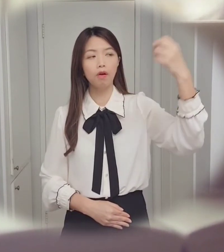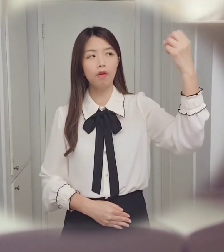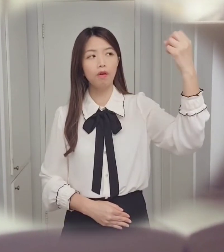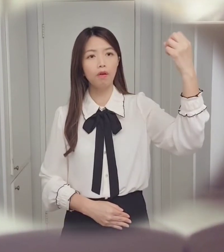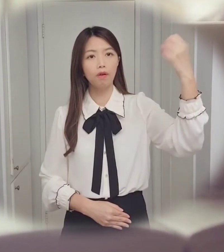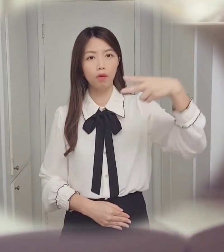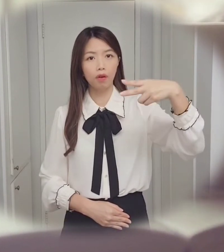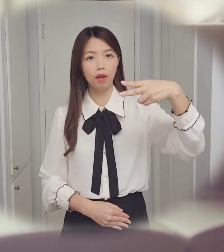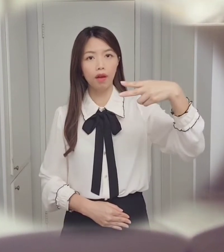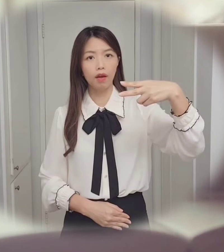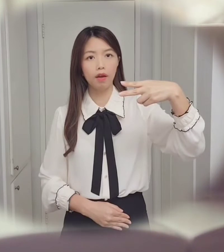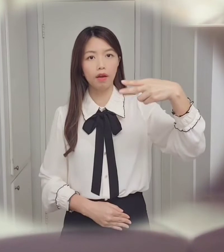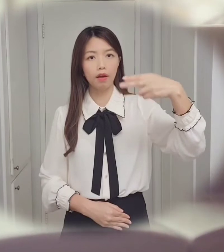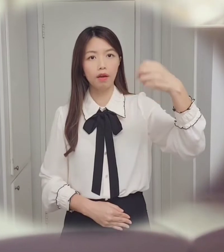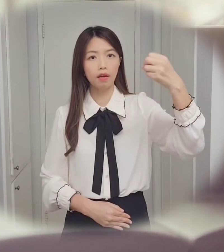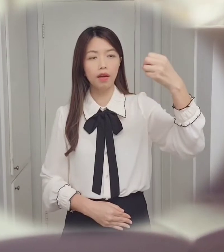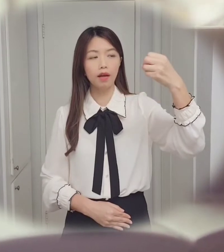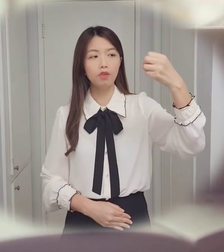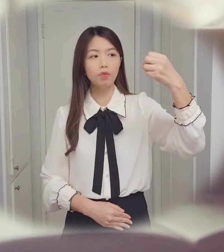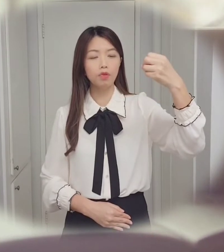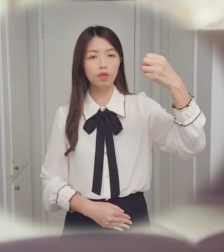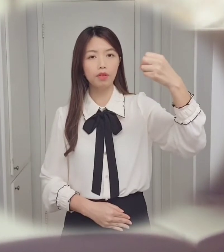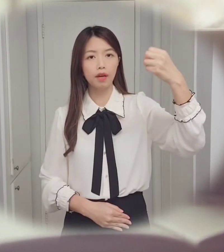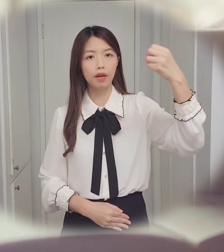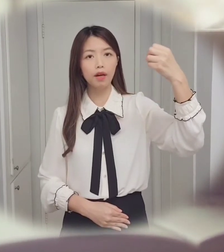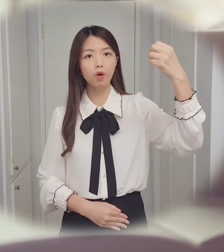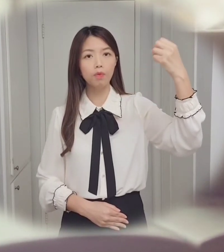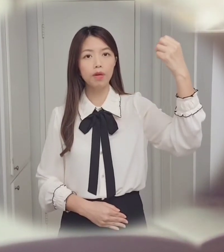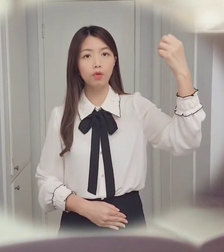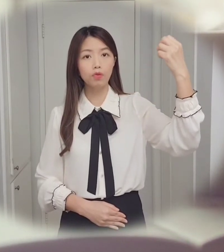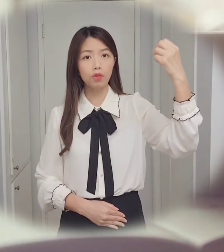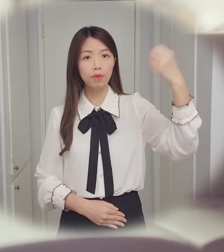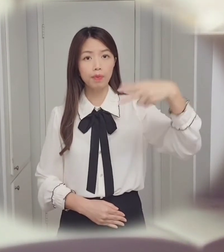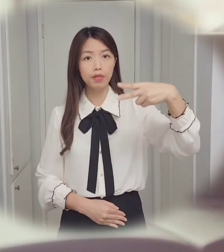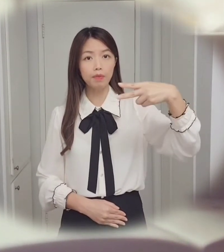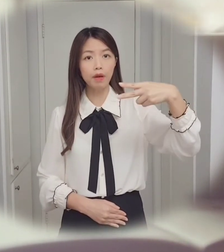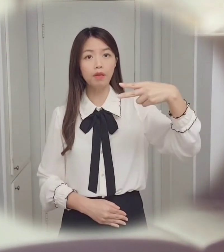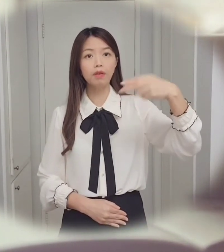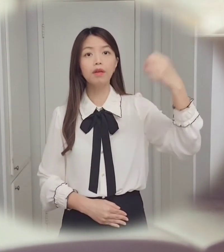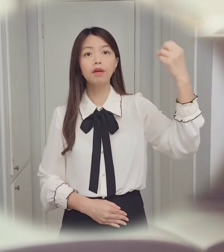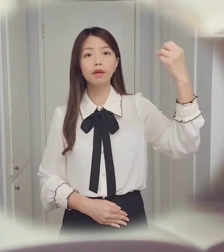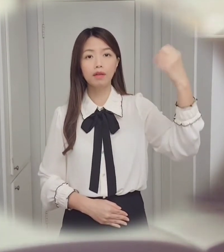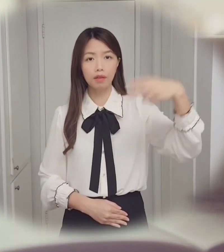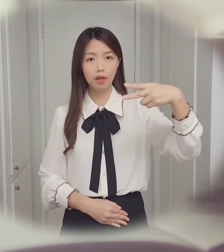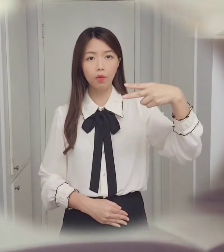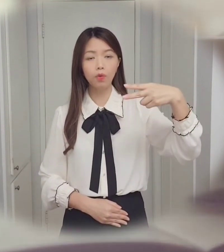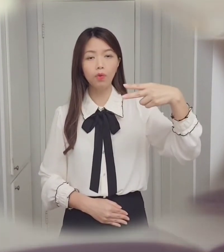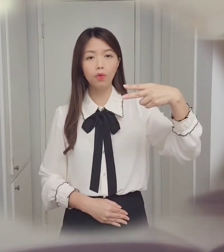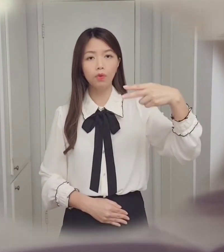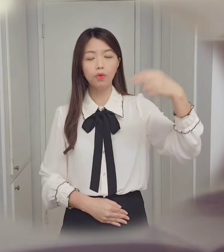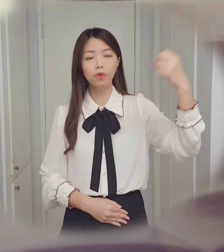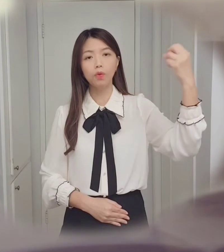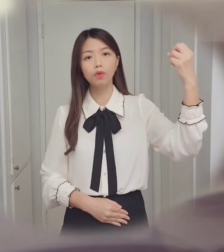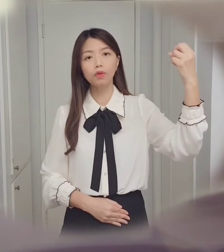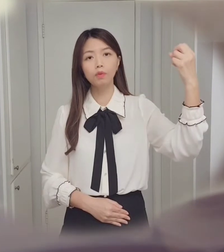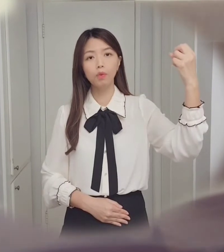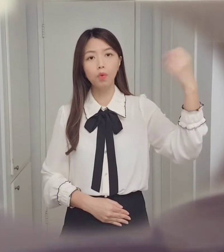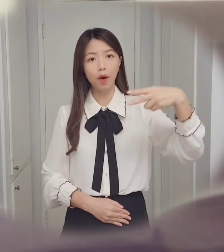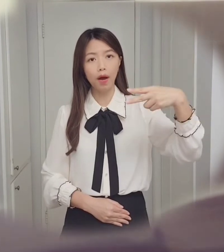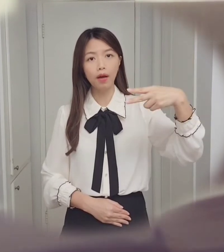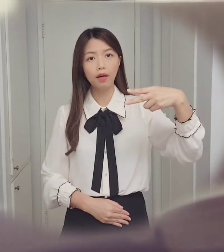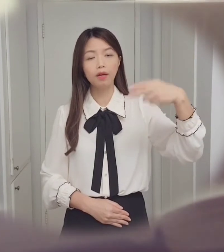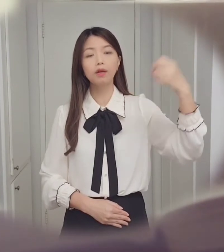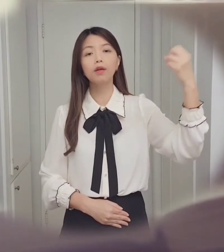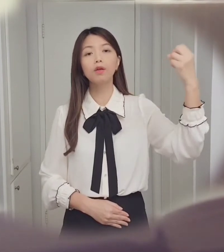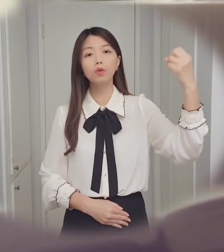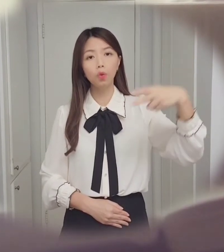피시면서 이렇게 약간 주먹 쥐었다가 검지하고 중지만 피시면 그리고